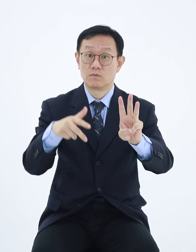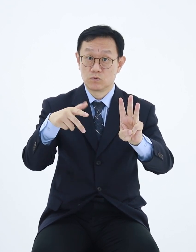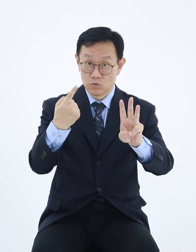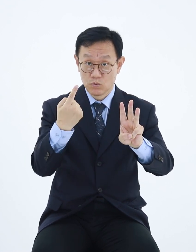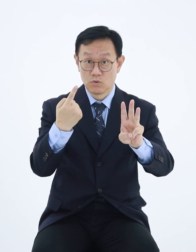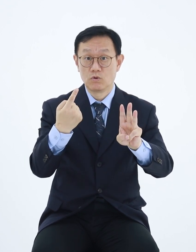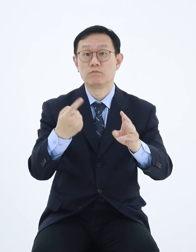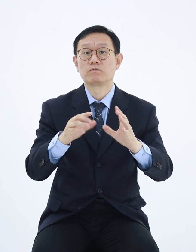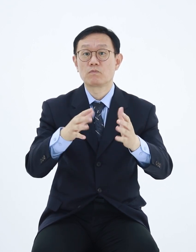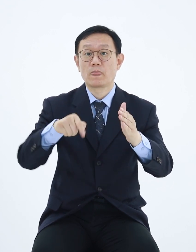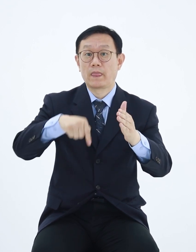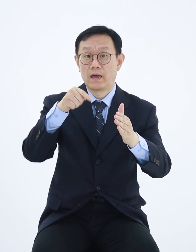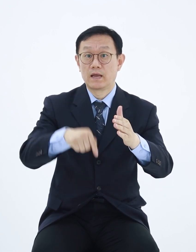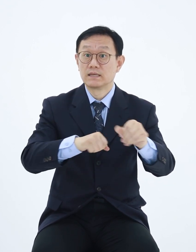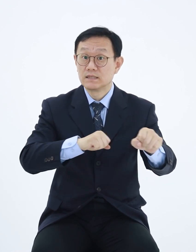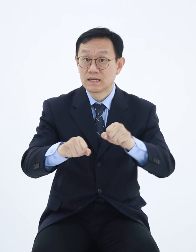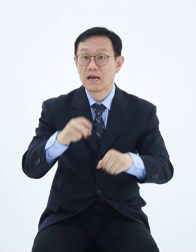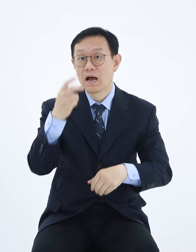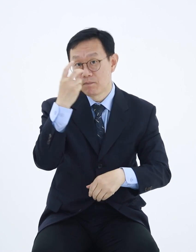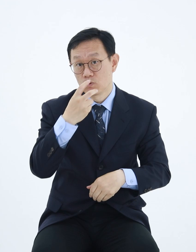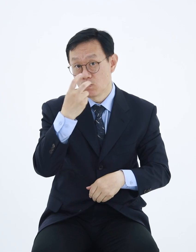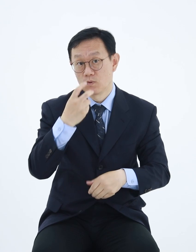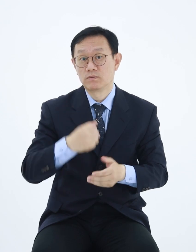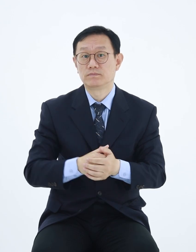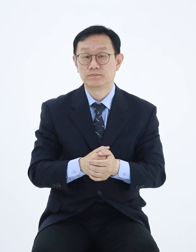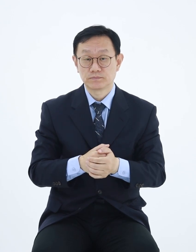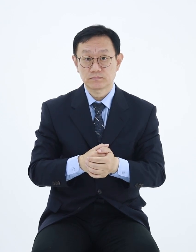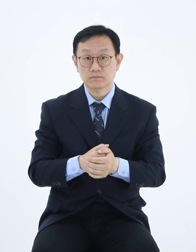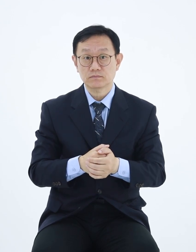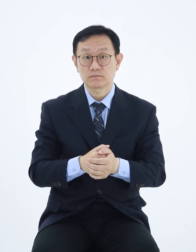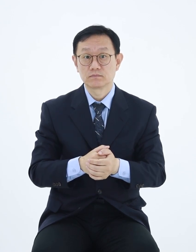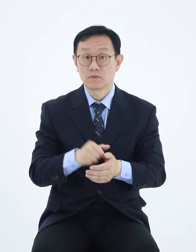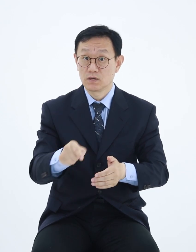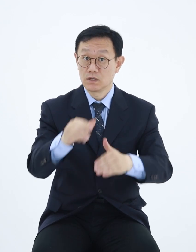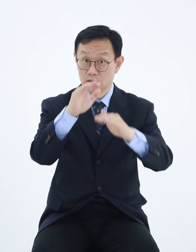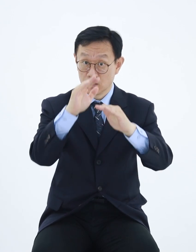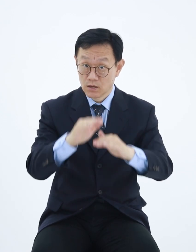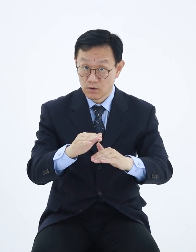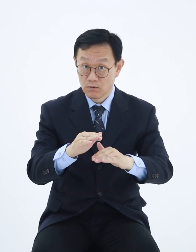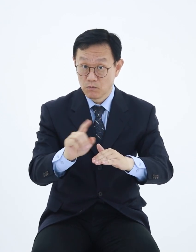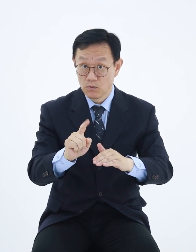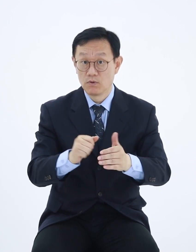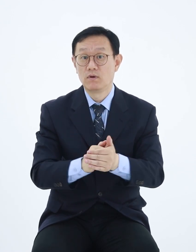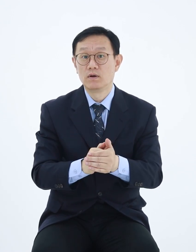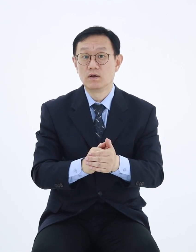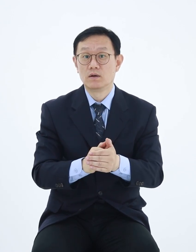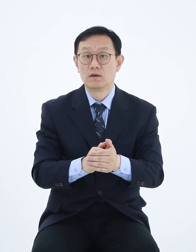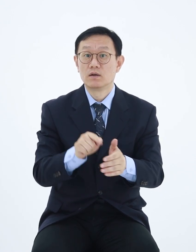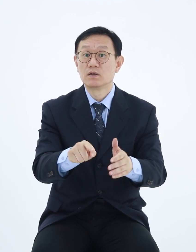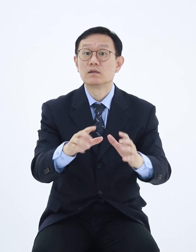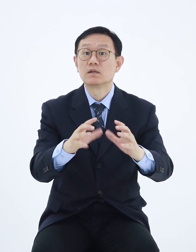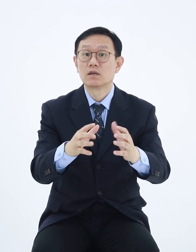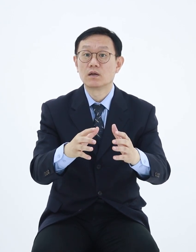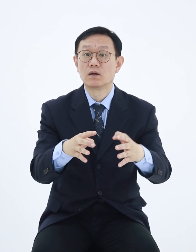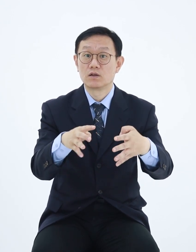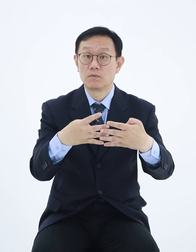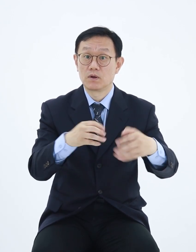제33조 국내적 이행 및 감독입니다. 이 조항을 살펴보면 당사국은 협약 이행을 위해